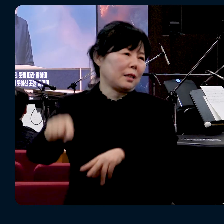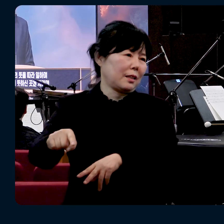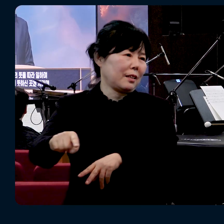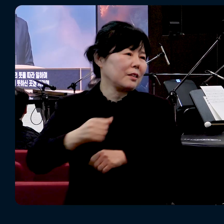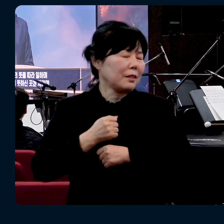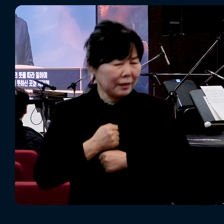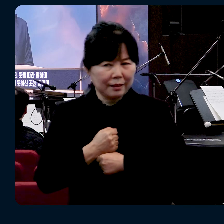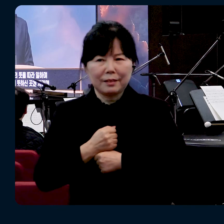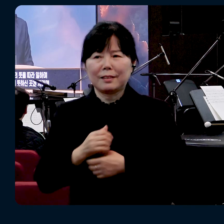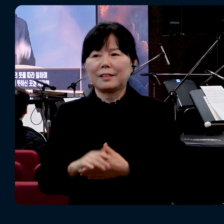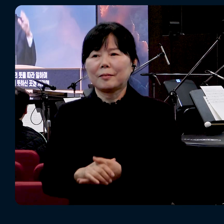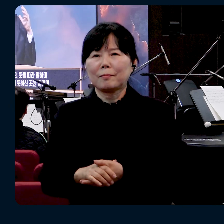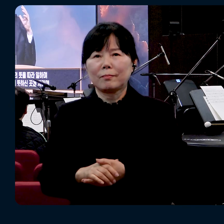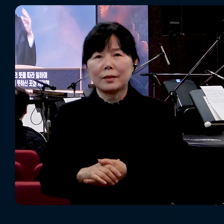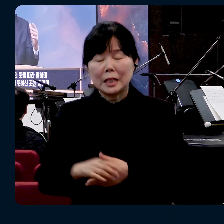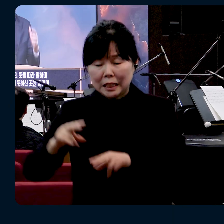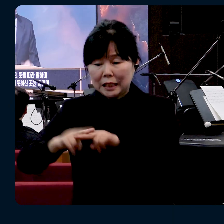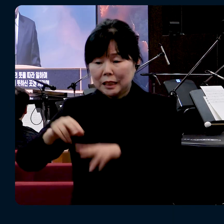지키며,